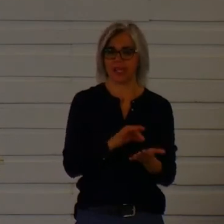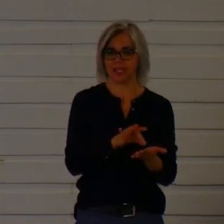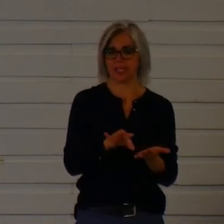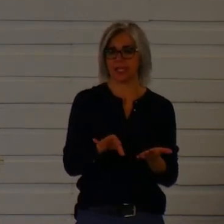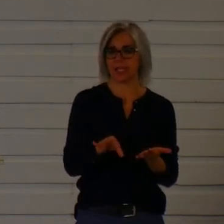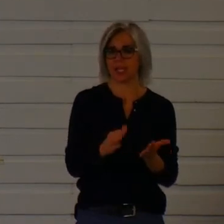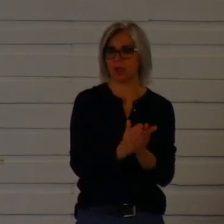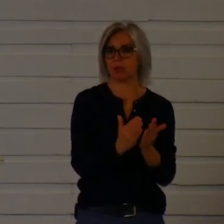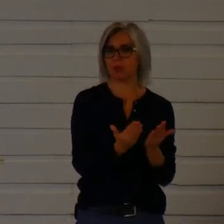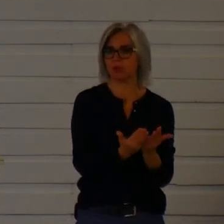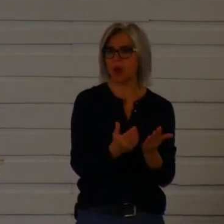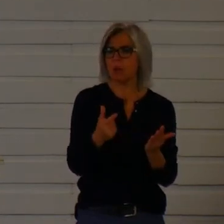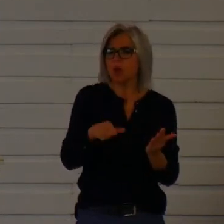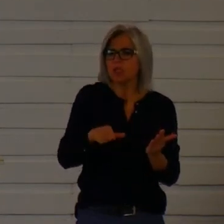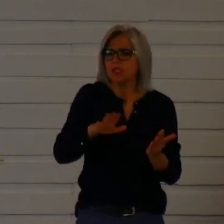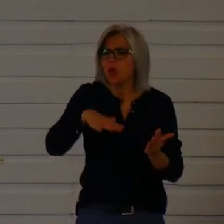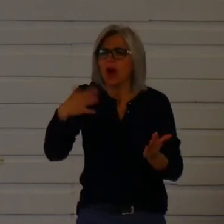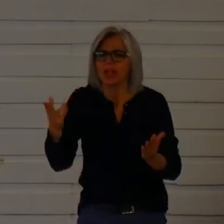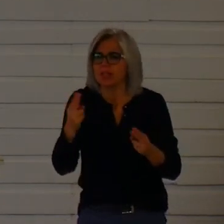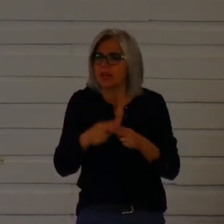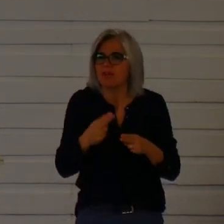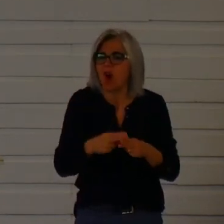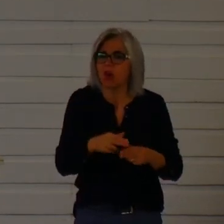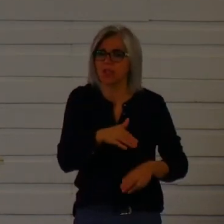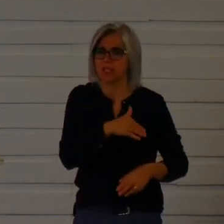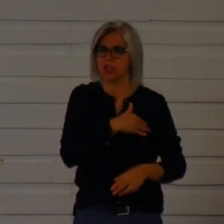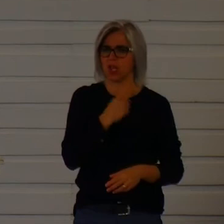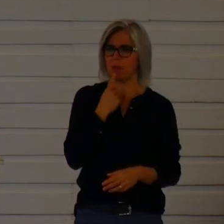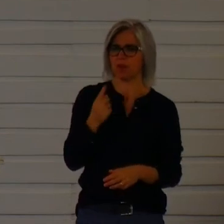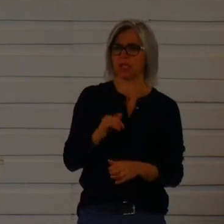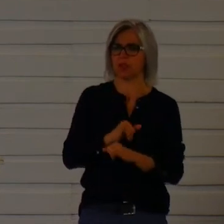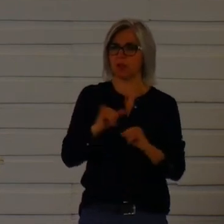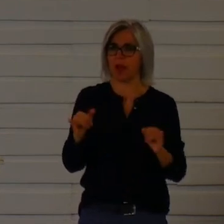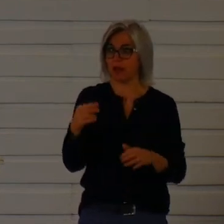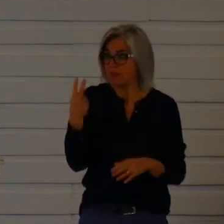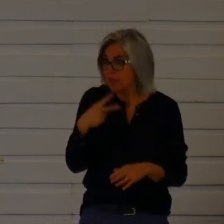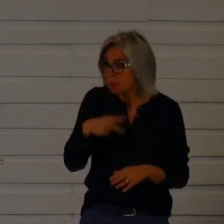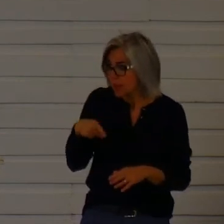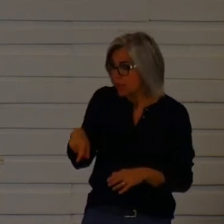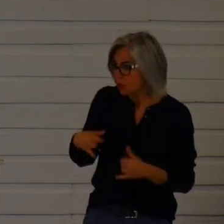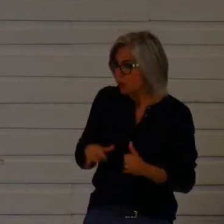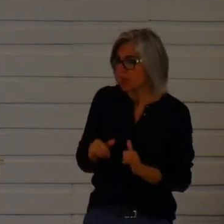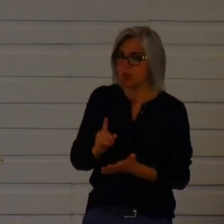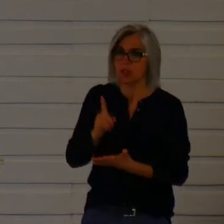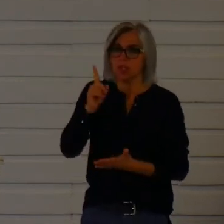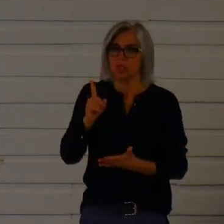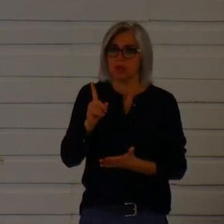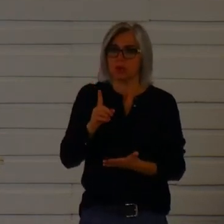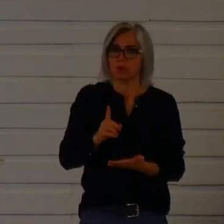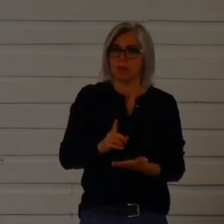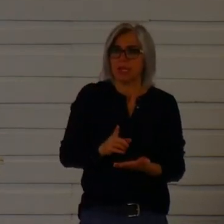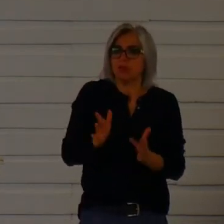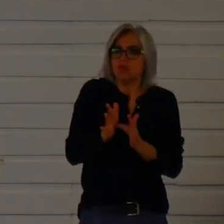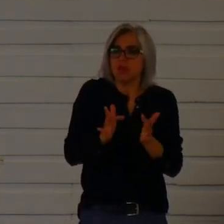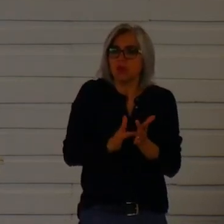visto risuscitare Lazzaro? Perché non lo hanno visto in altre quando ha risuscitato il figlio della vedova? Perché